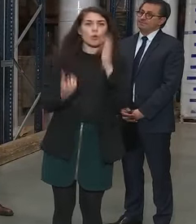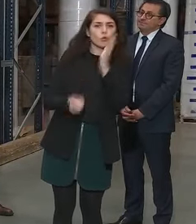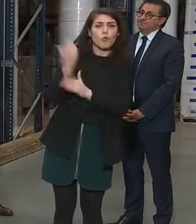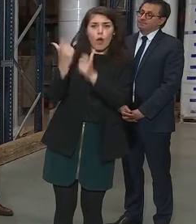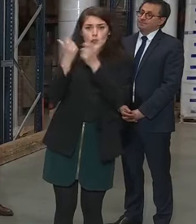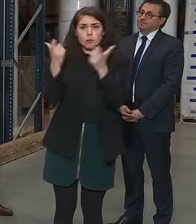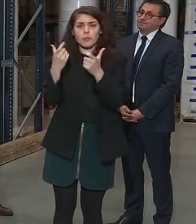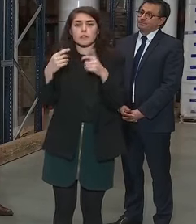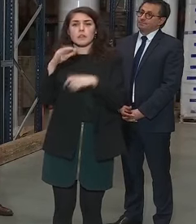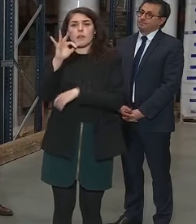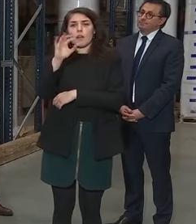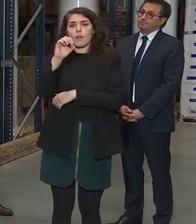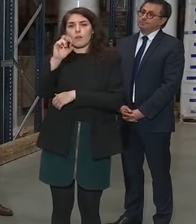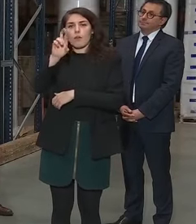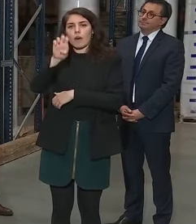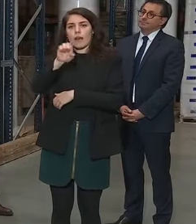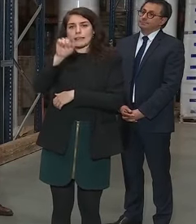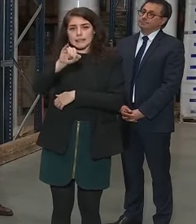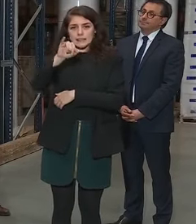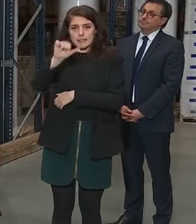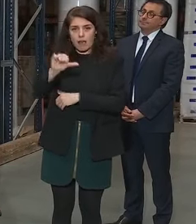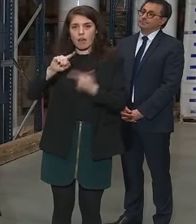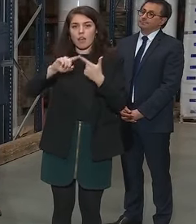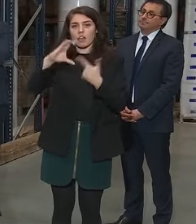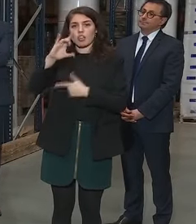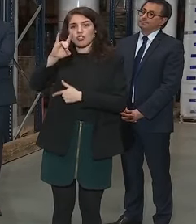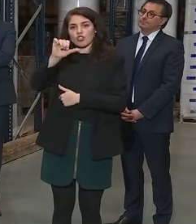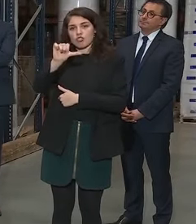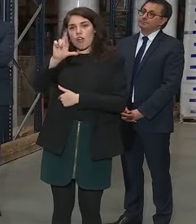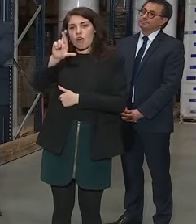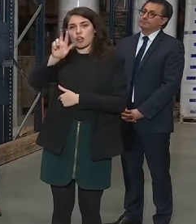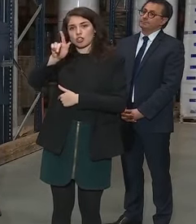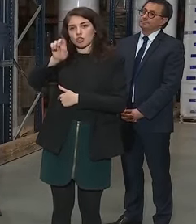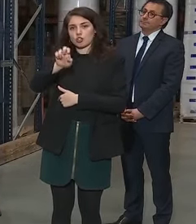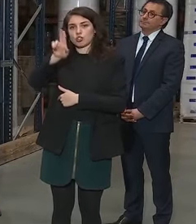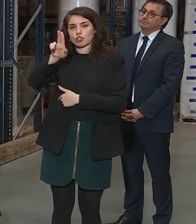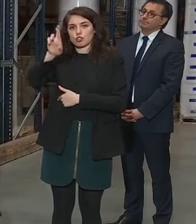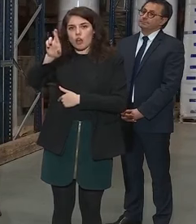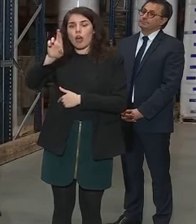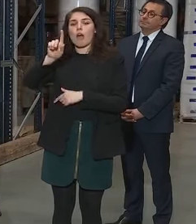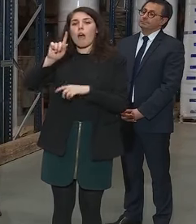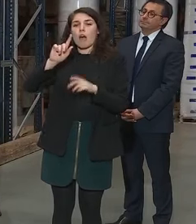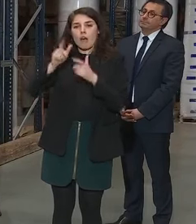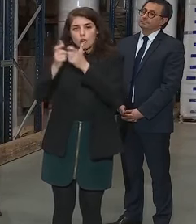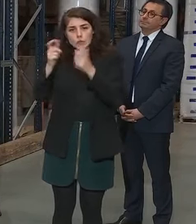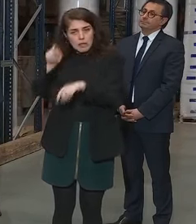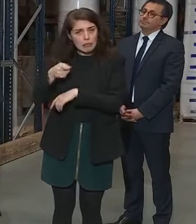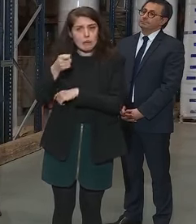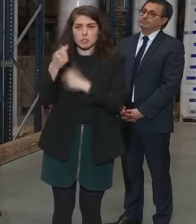Chargeur, Michelin, Intermarché et plusieurs autres se mobilisent aussi pour produire des masques dans la